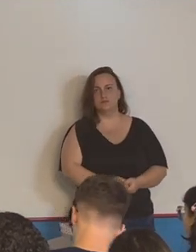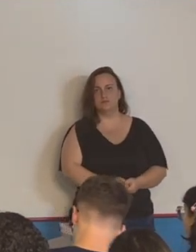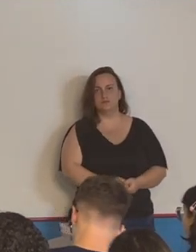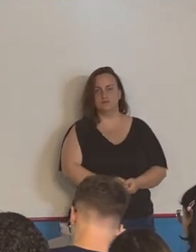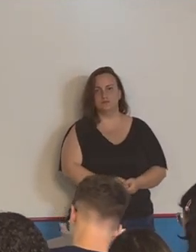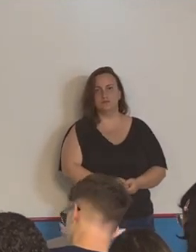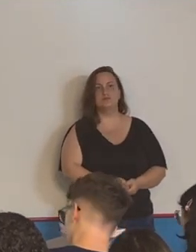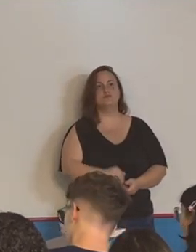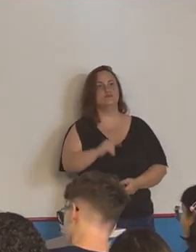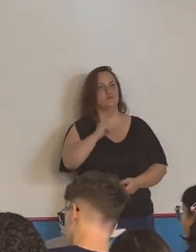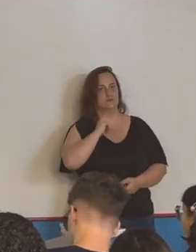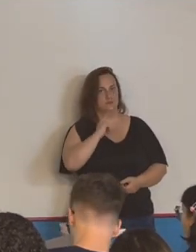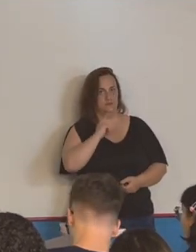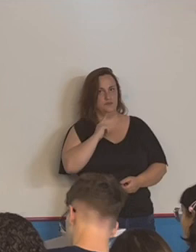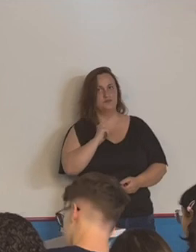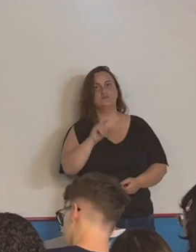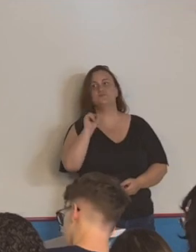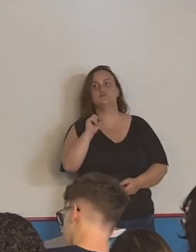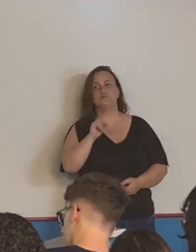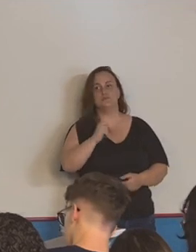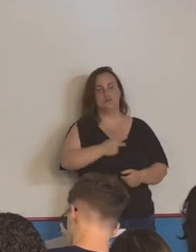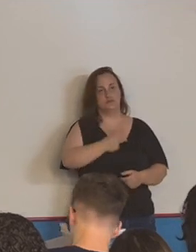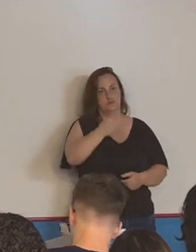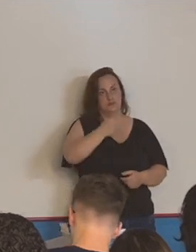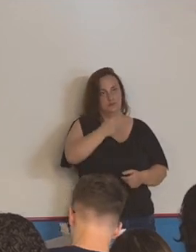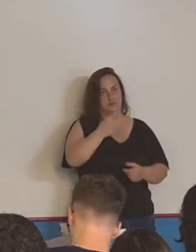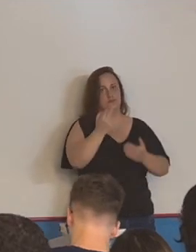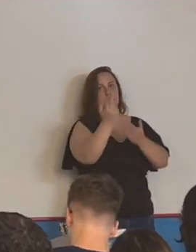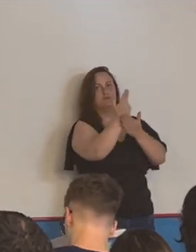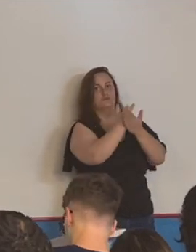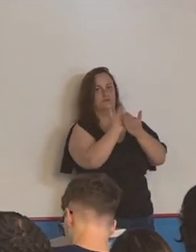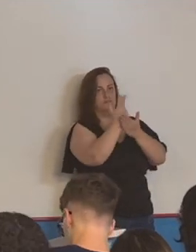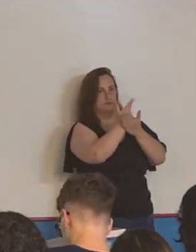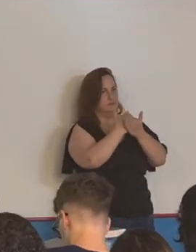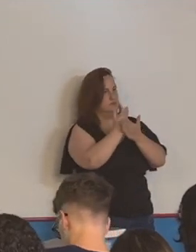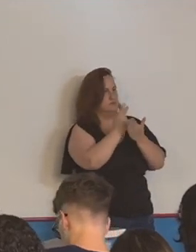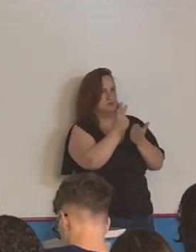Essa já é. Essa aqui foi a segunda tela, também do mesmo tamanho.